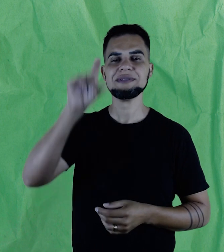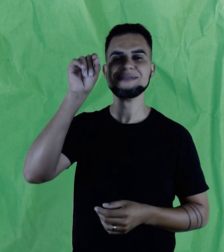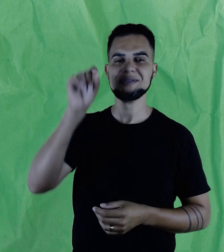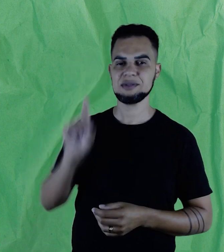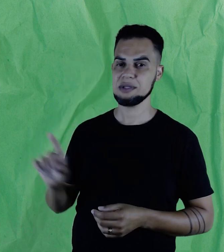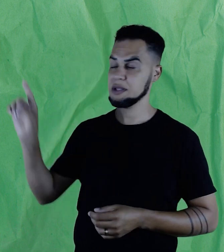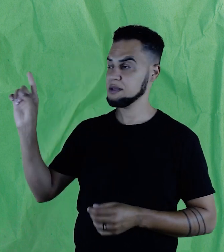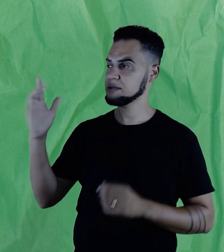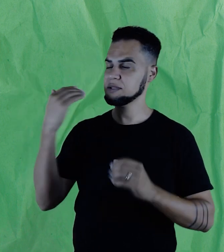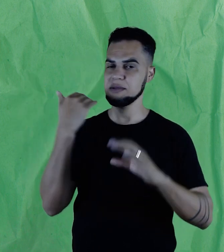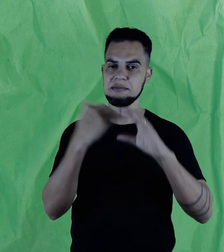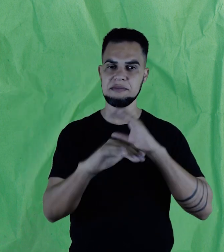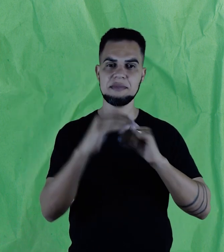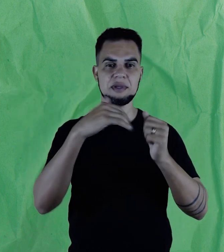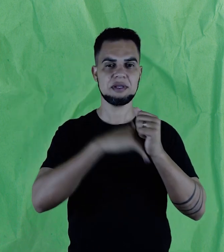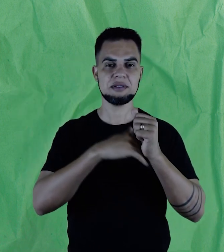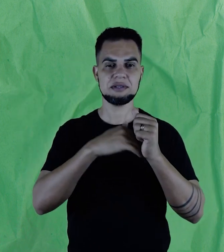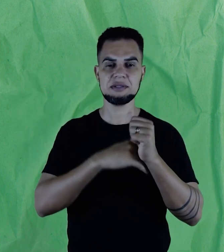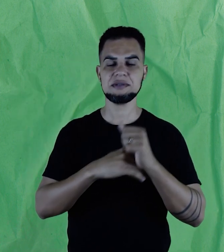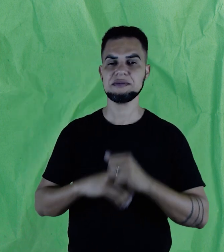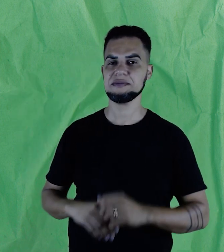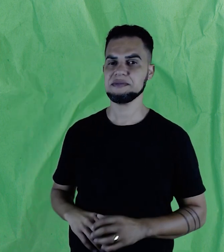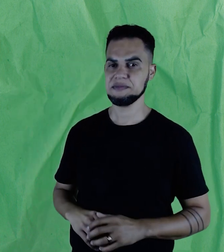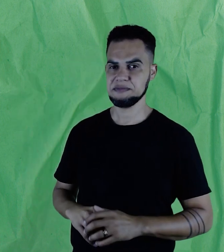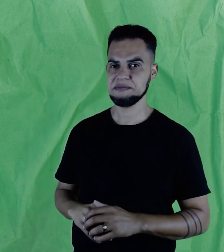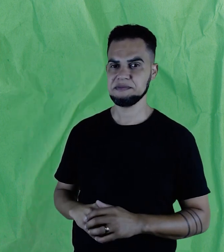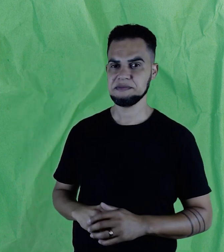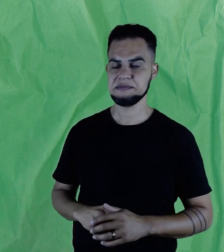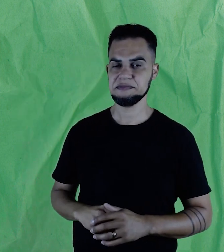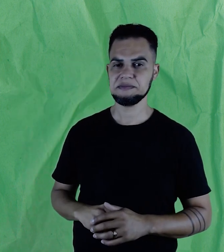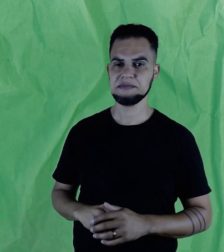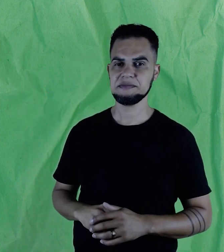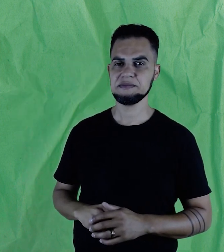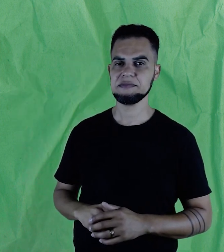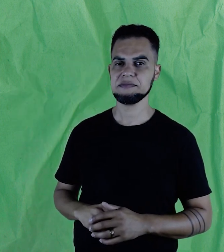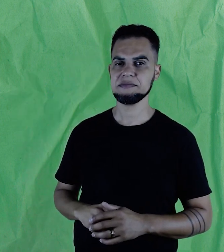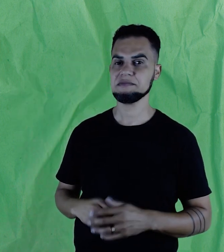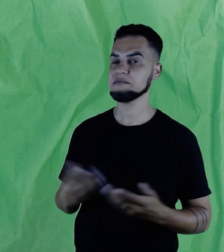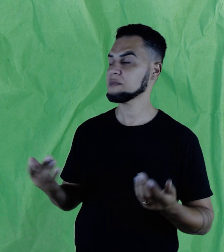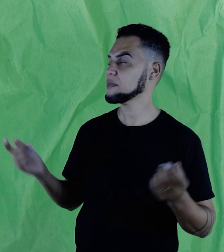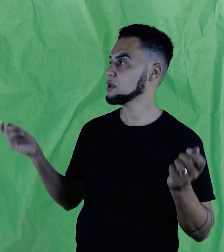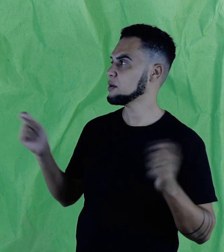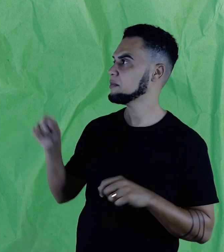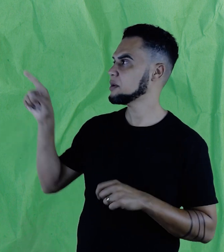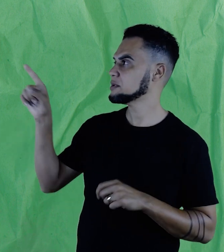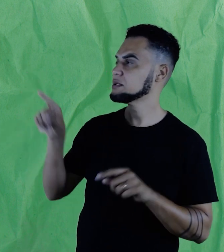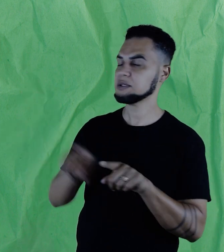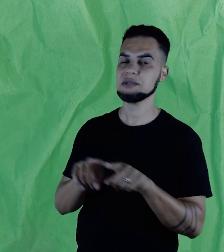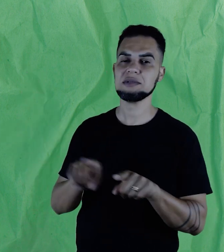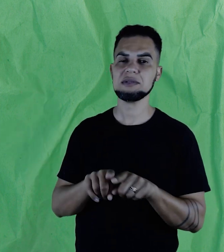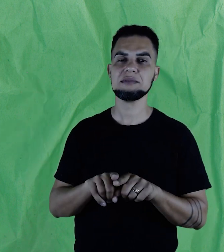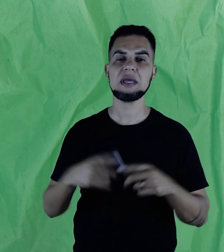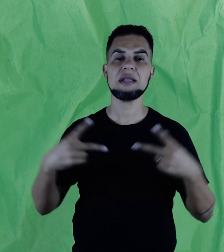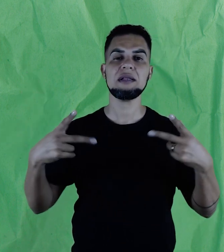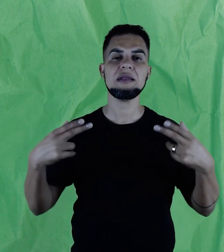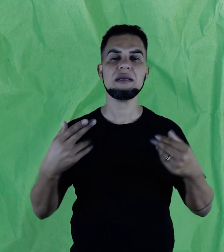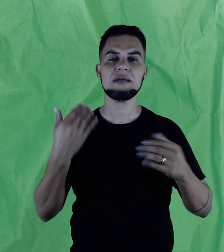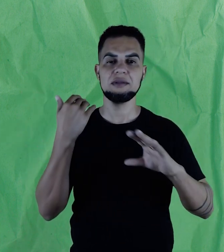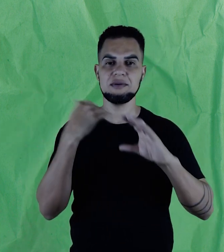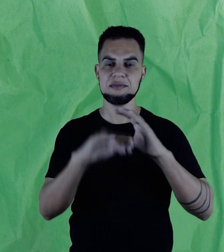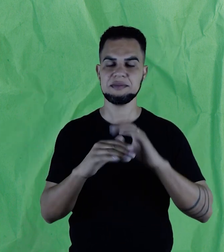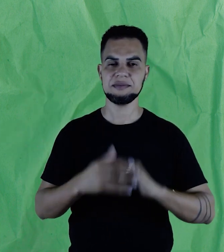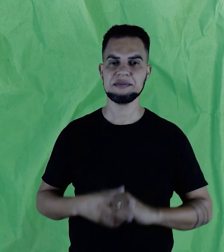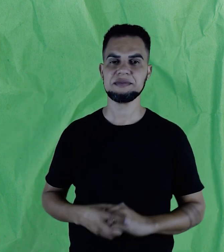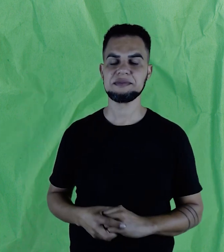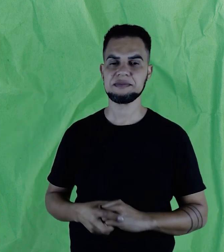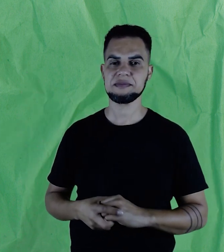selecionar esse aqui, e-mail e senha. Eu vou ativá-lo. E eu poderia ativar aqui também link do e-mail, né?